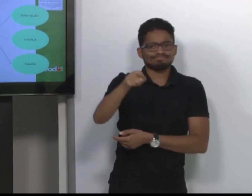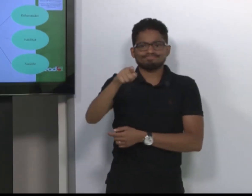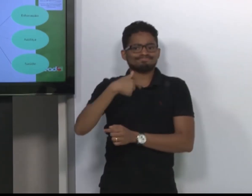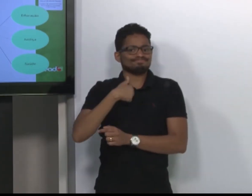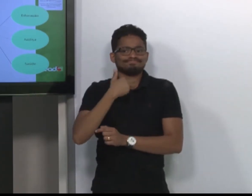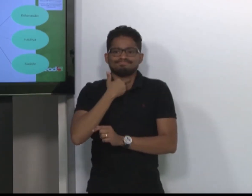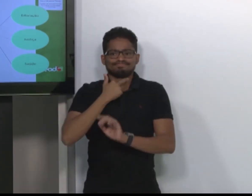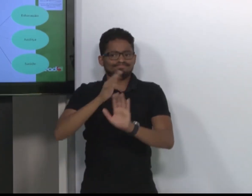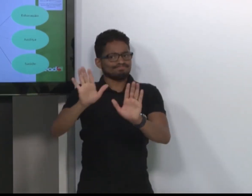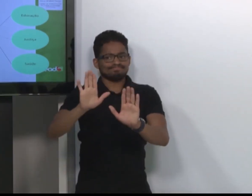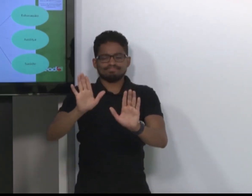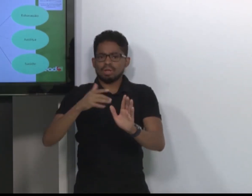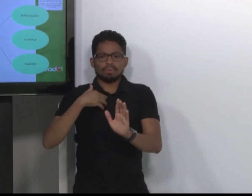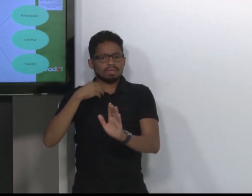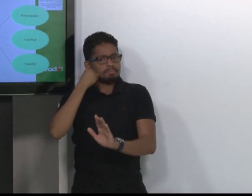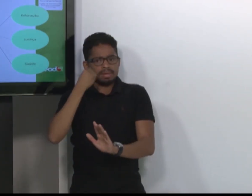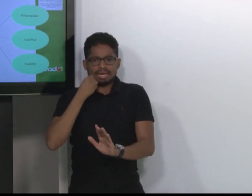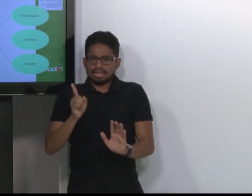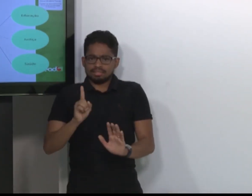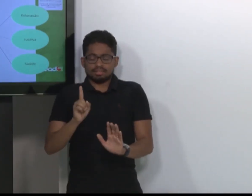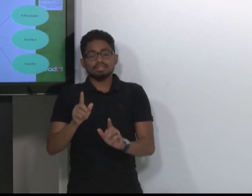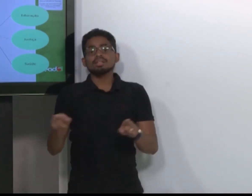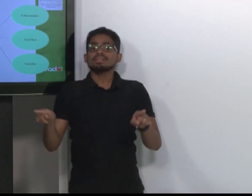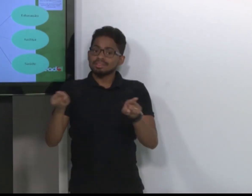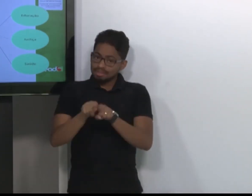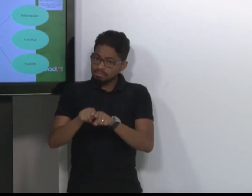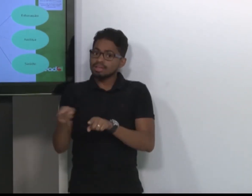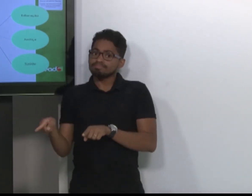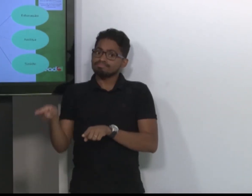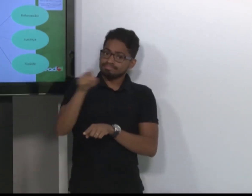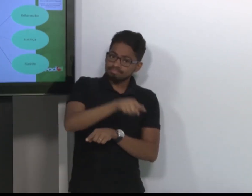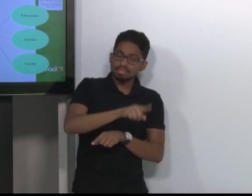E também é muito importante que o surdo,